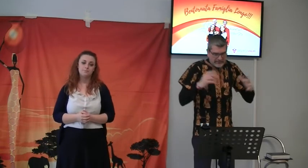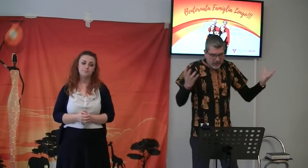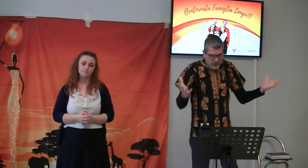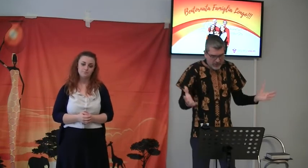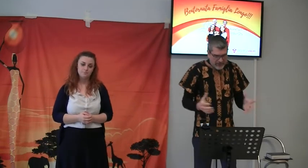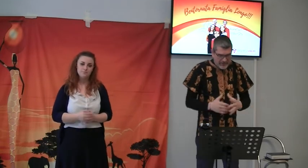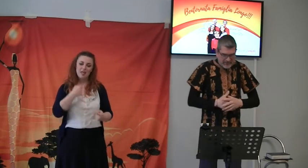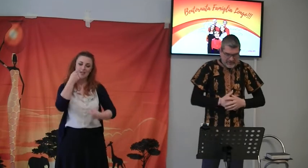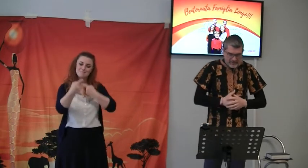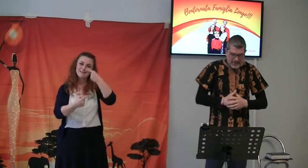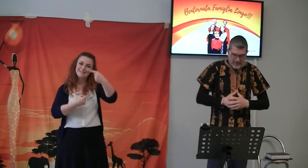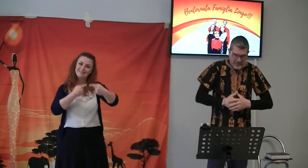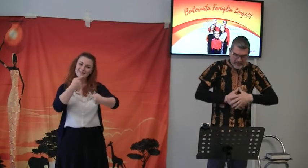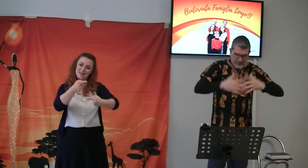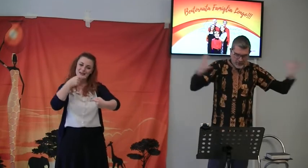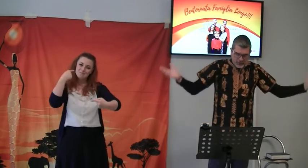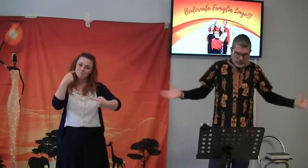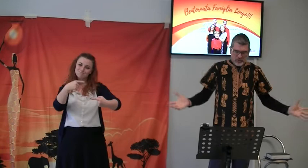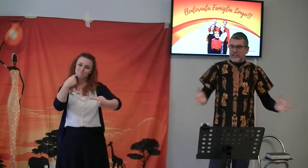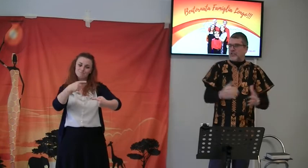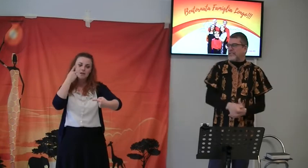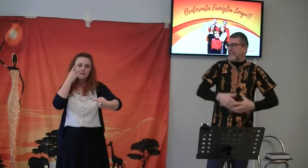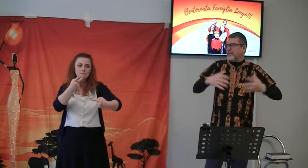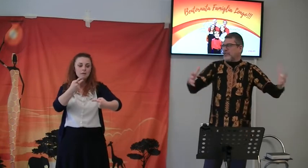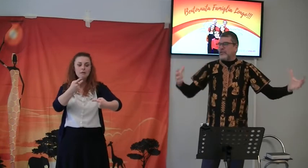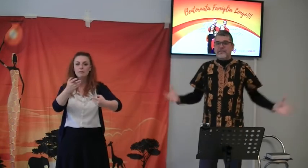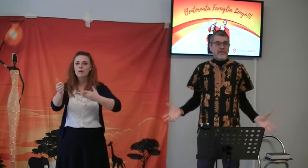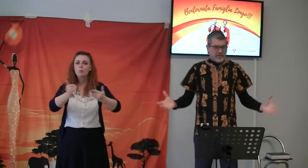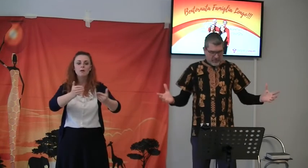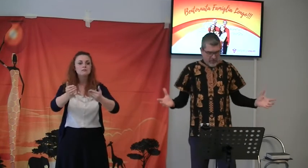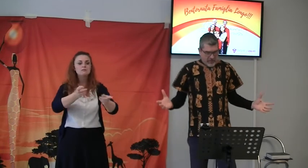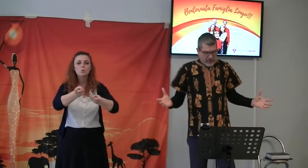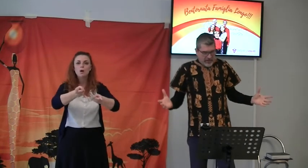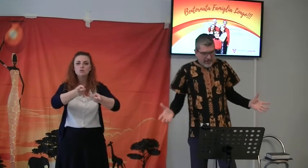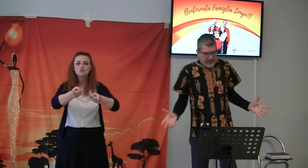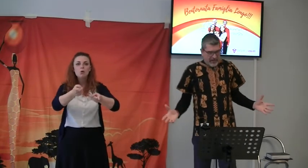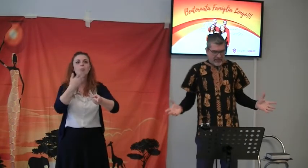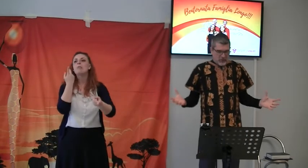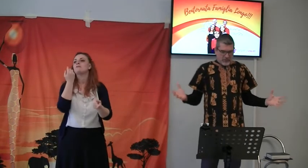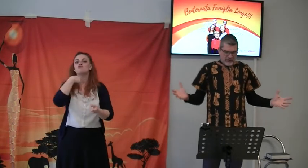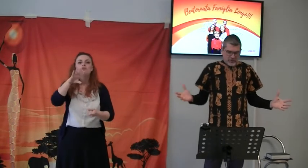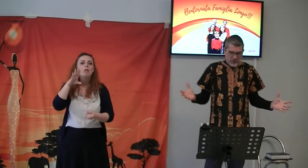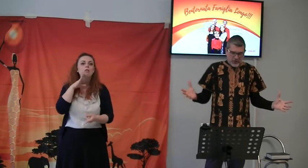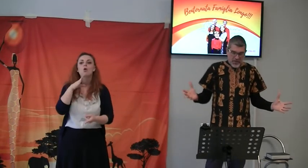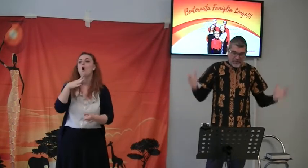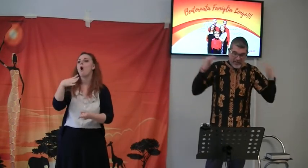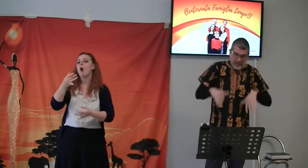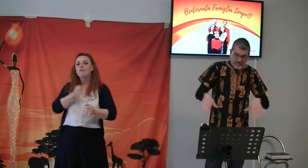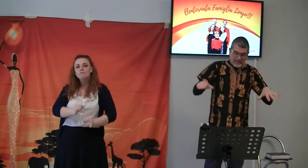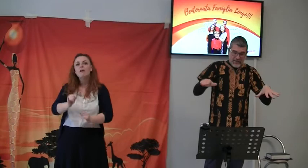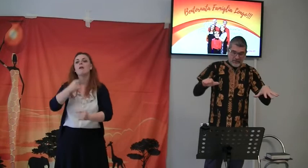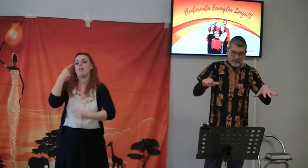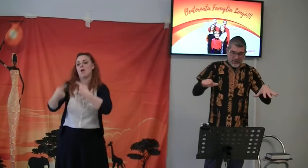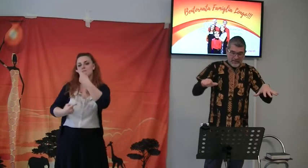La lamentela è qualcosa che la si vede dappertutto. Genitori si lamentano dei figli e del comportamento loro, e